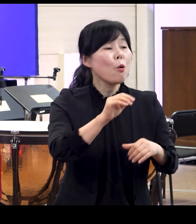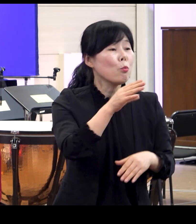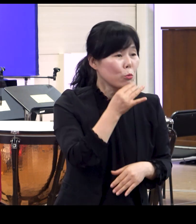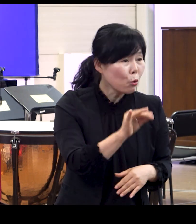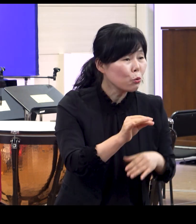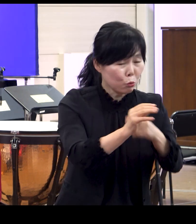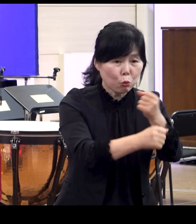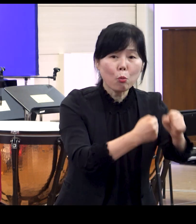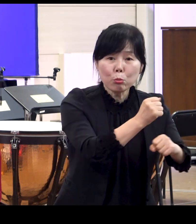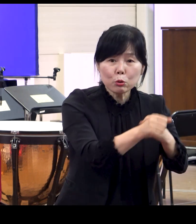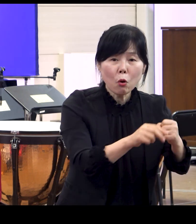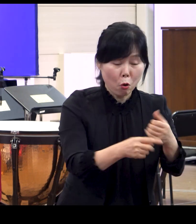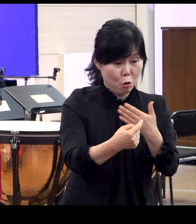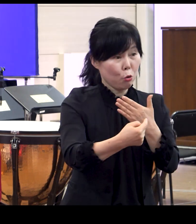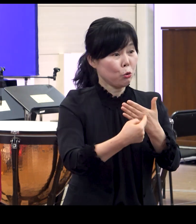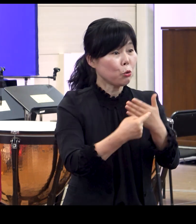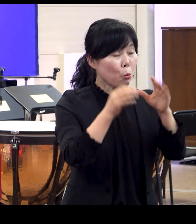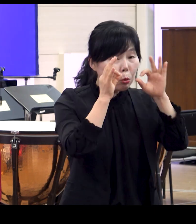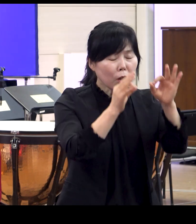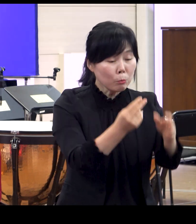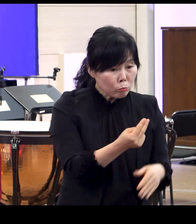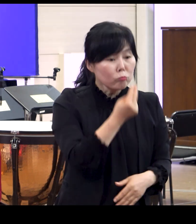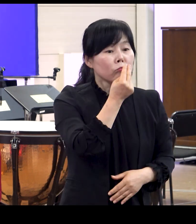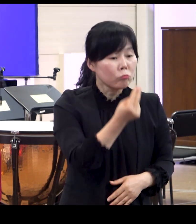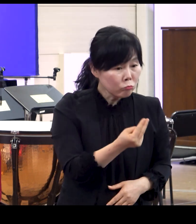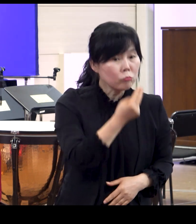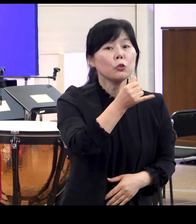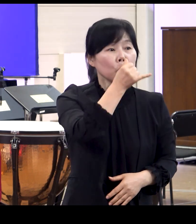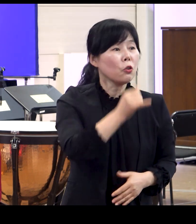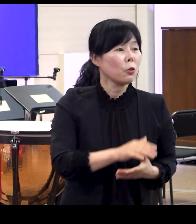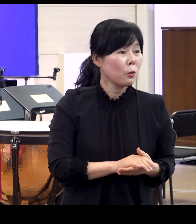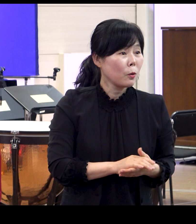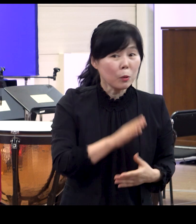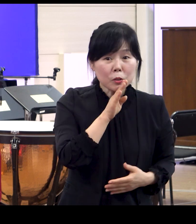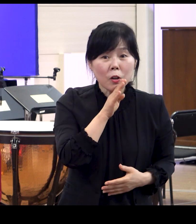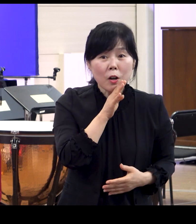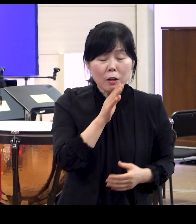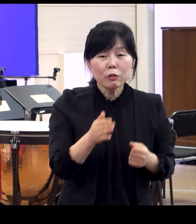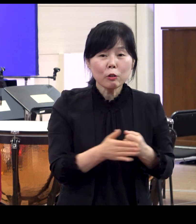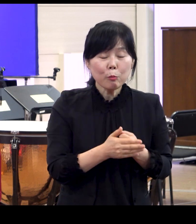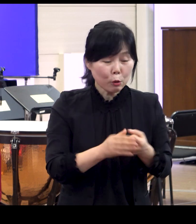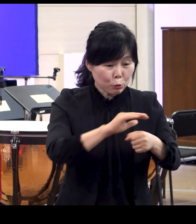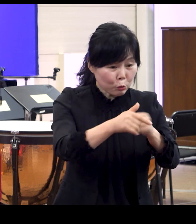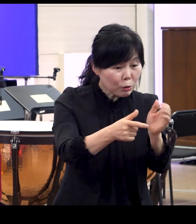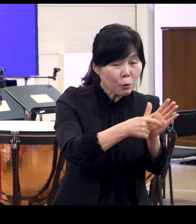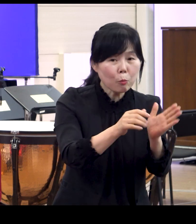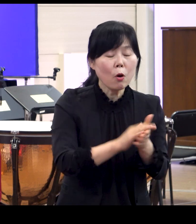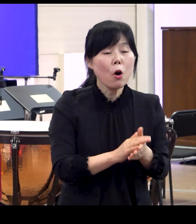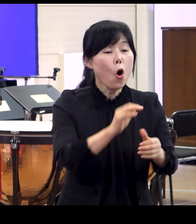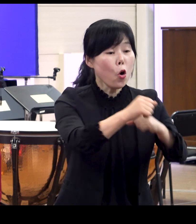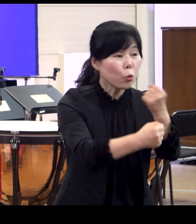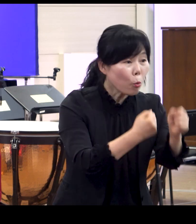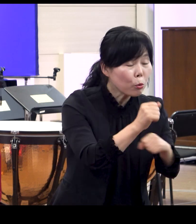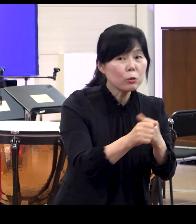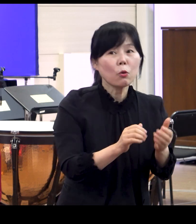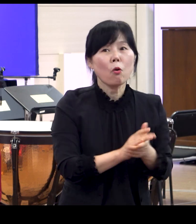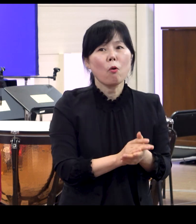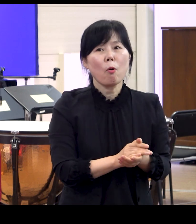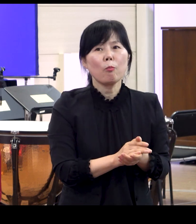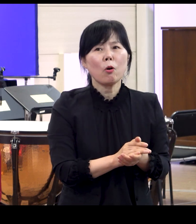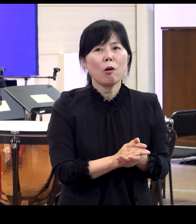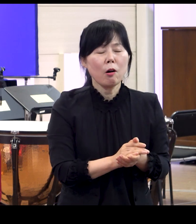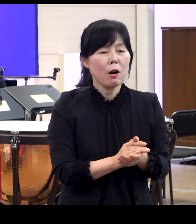물론 동물들도 겉으로 볼 때는 호흡이 있어요. 그래서 성경이 보면 동물들도